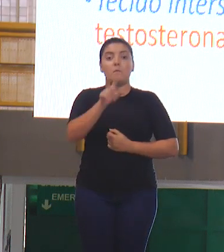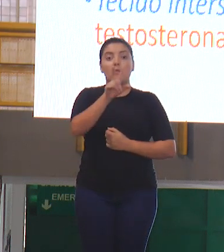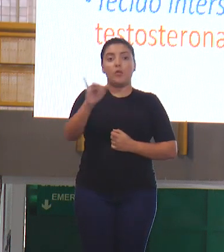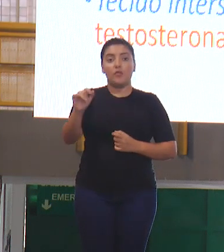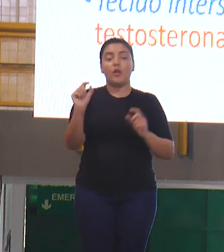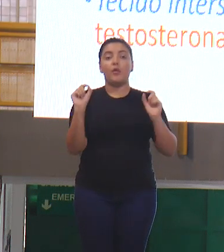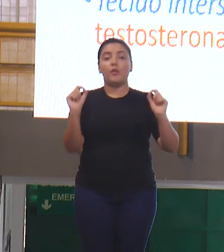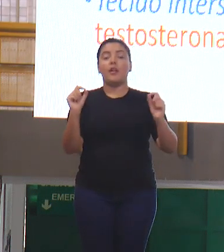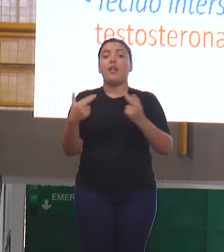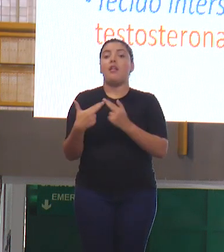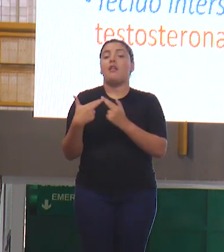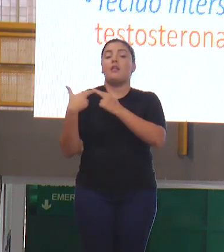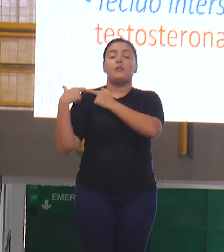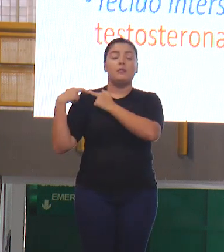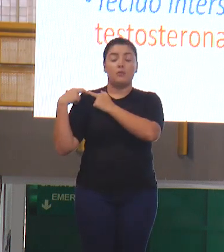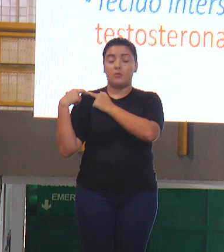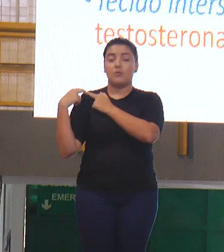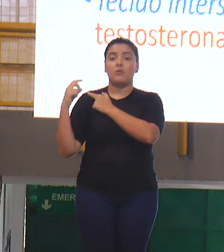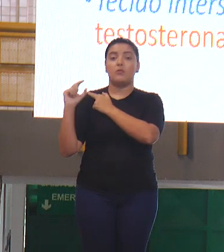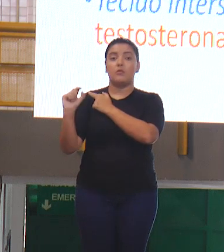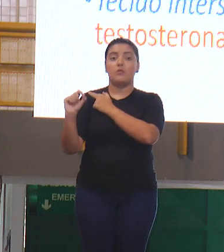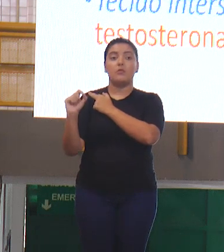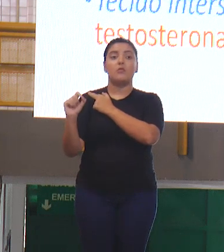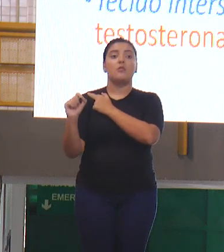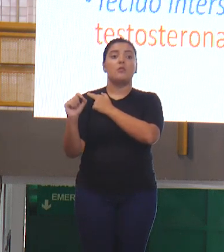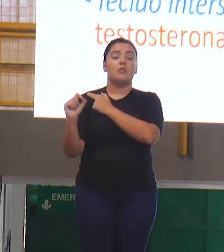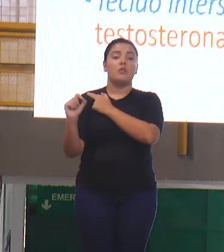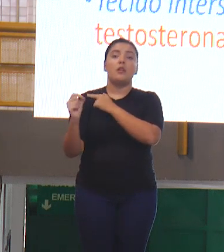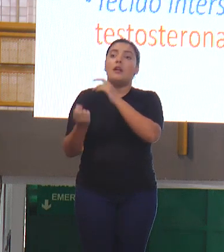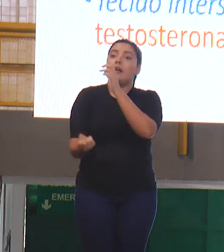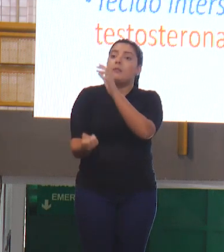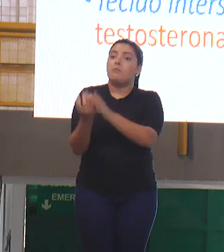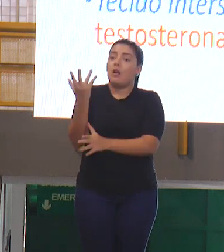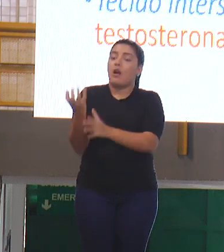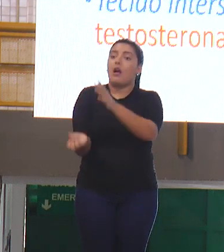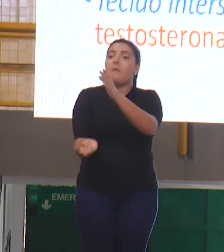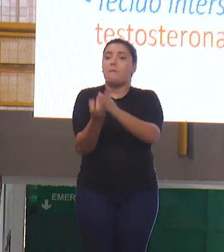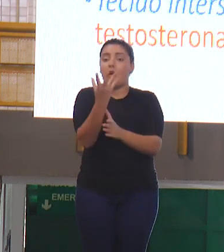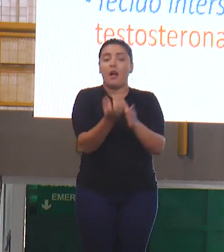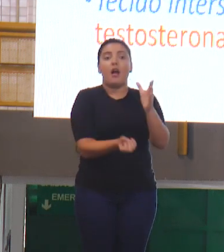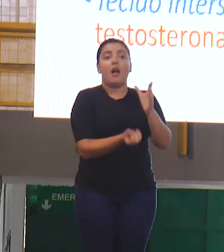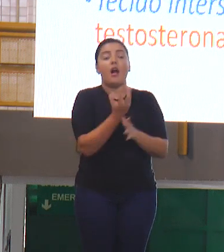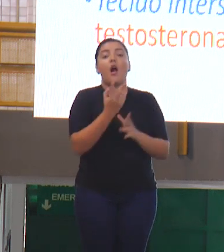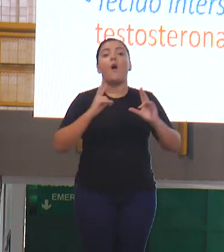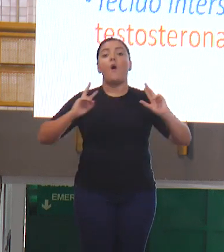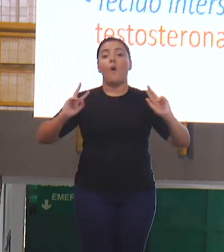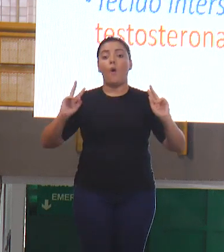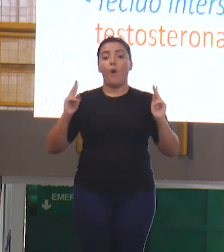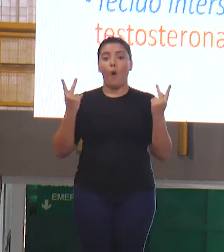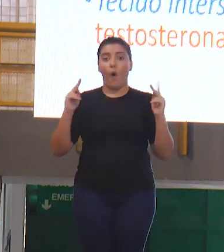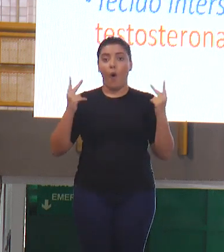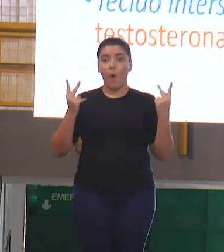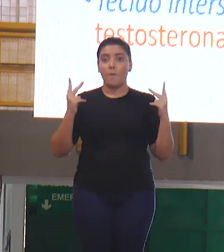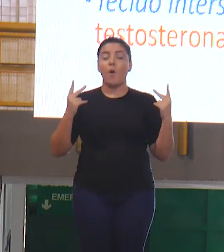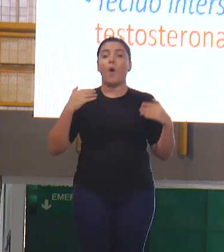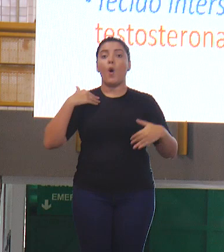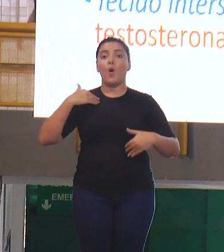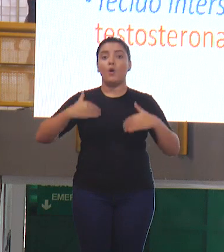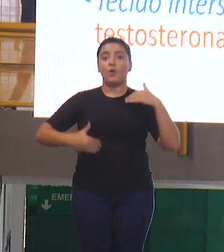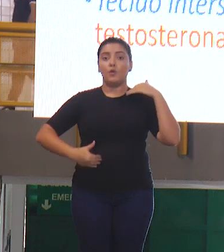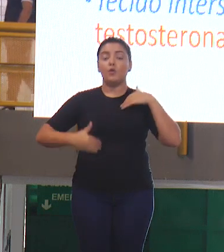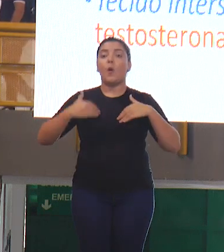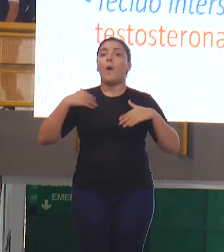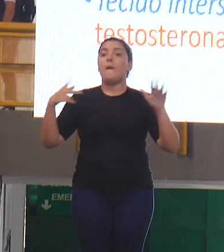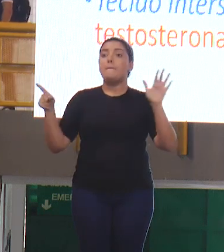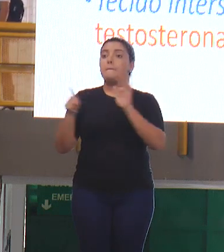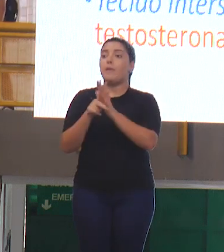são responsáveis pela produção de hormônios, no caso a